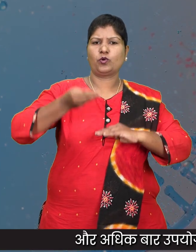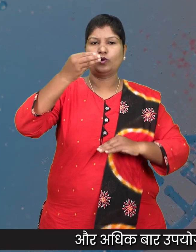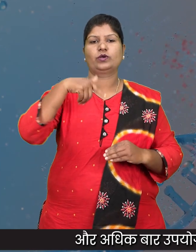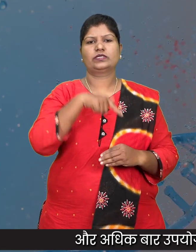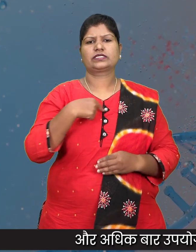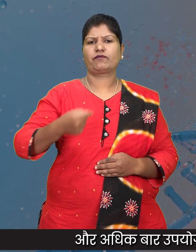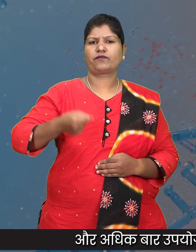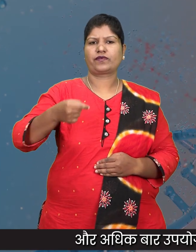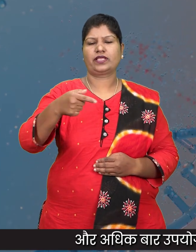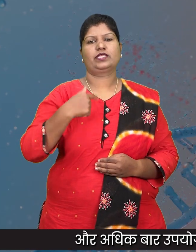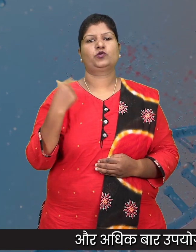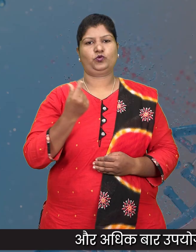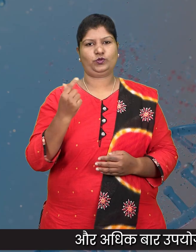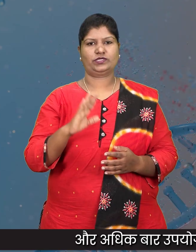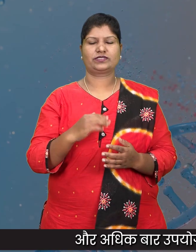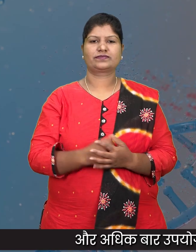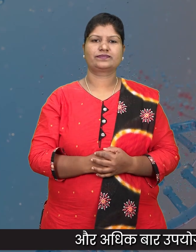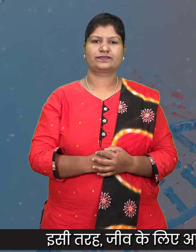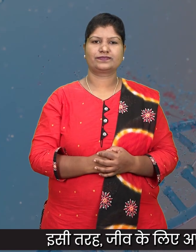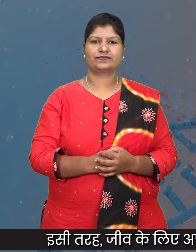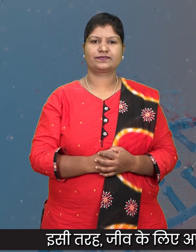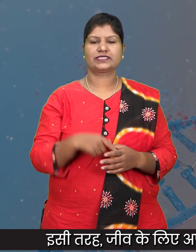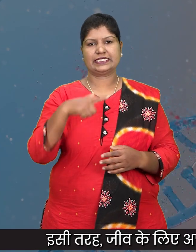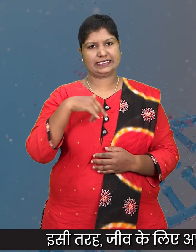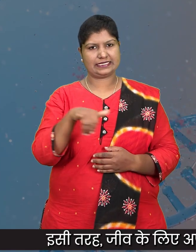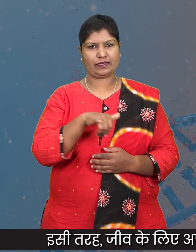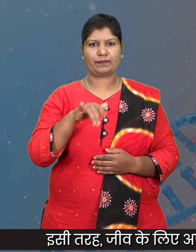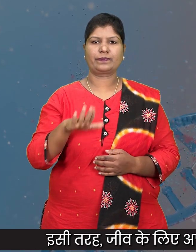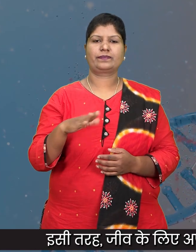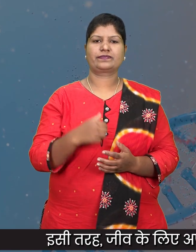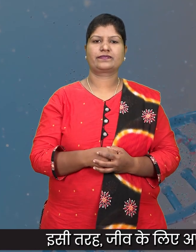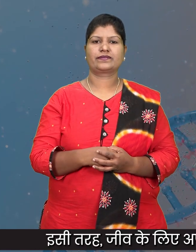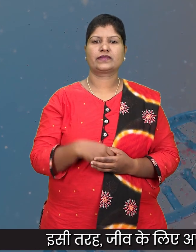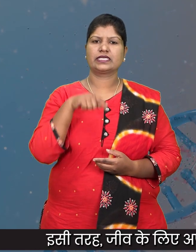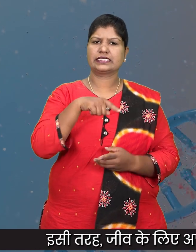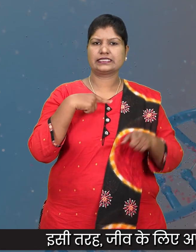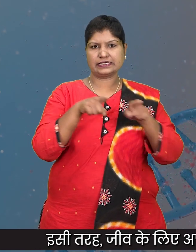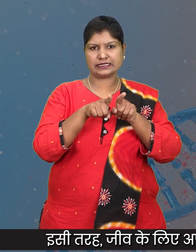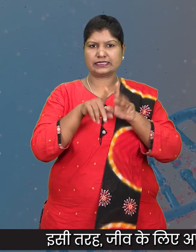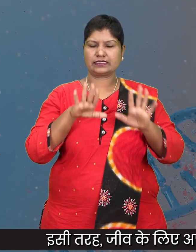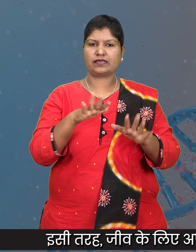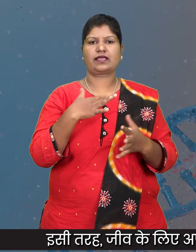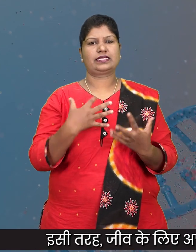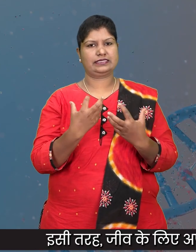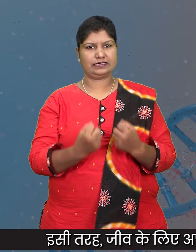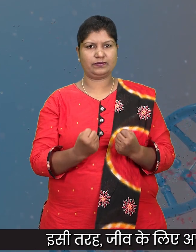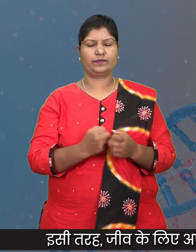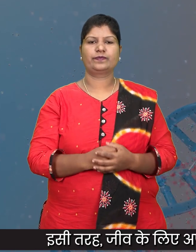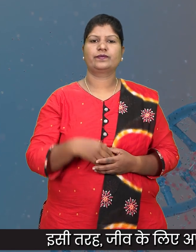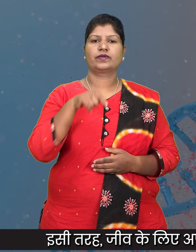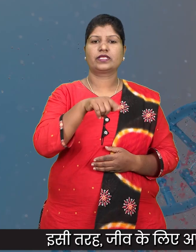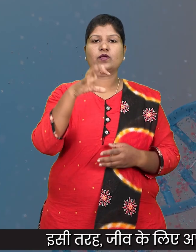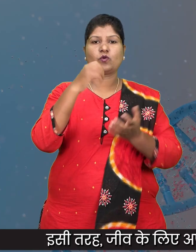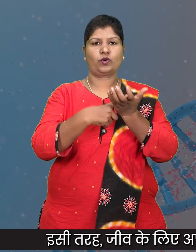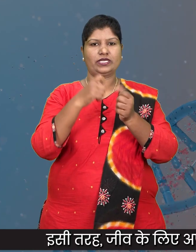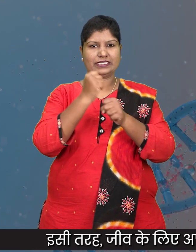जीव को प्रेरित कर सकता है। इसी तरह जीव के लिए अपने शरीर के किसी हिस्से का कम